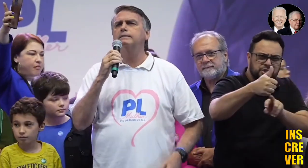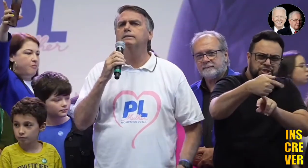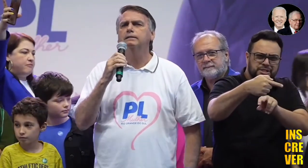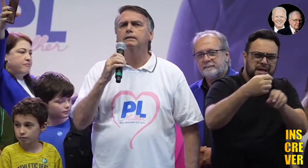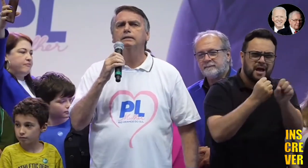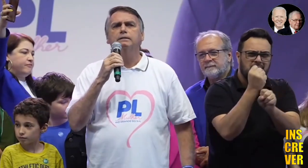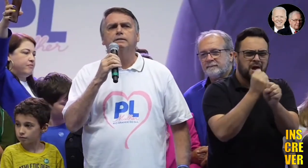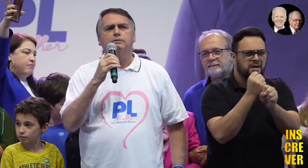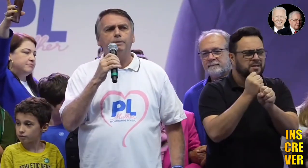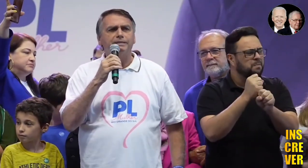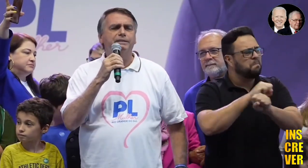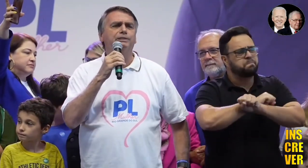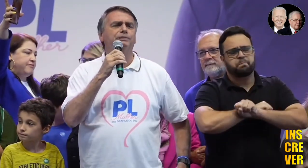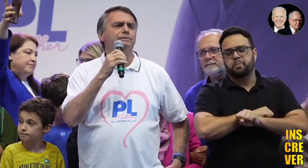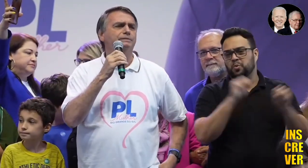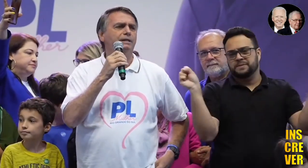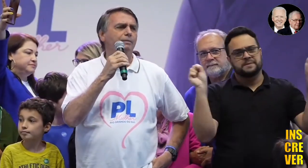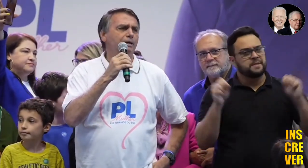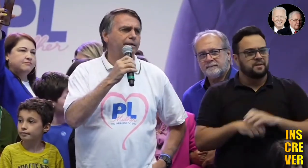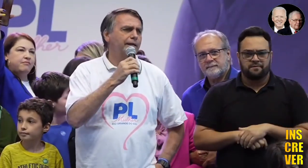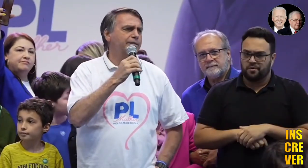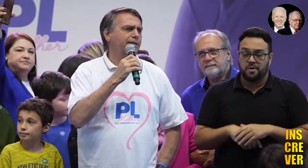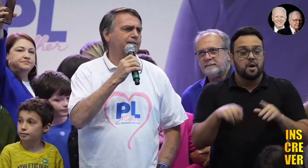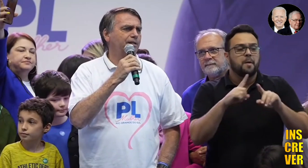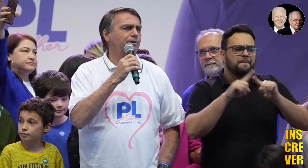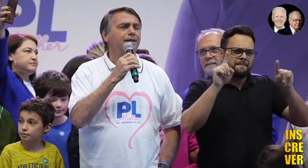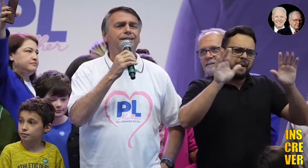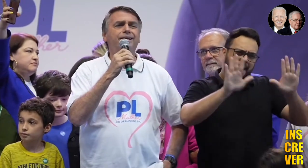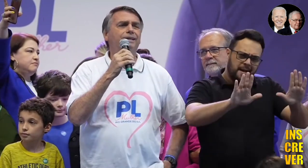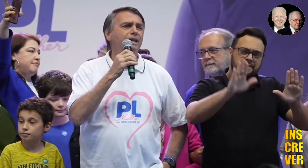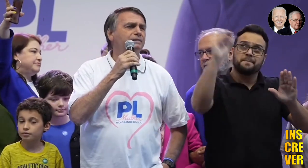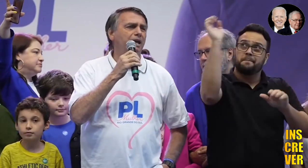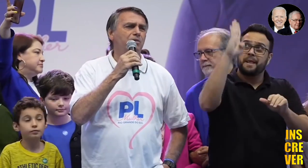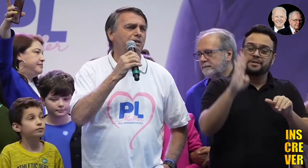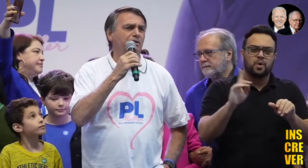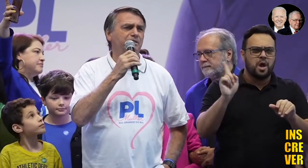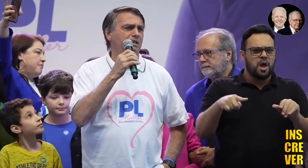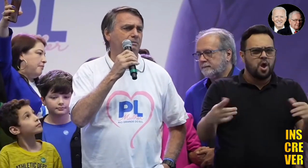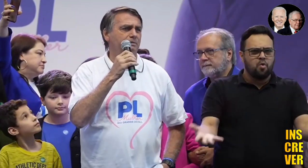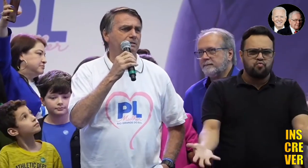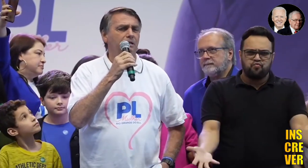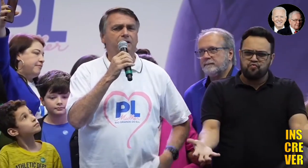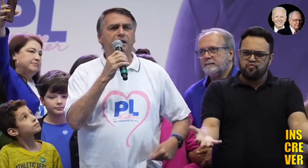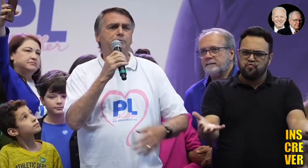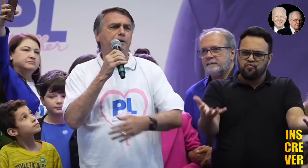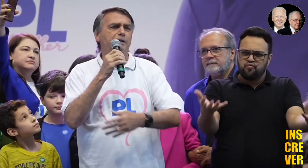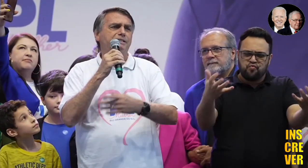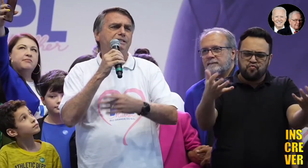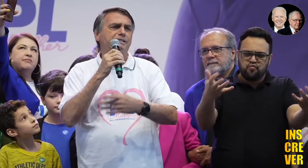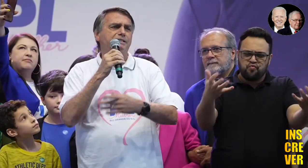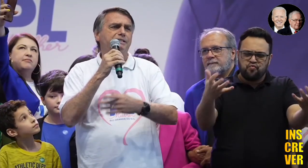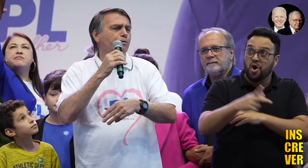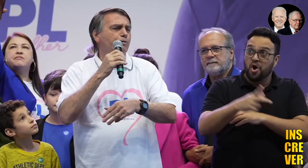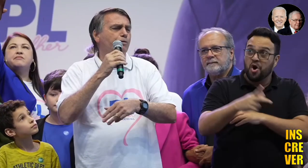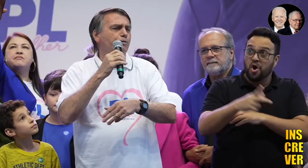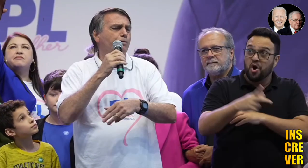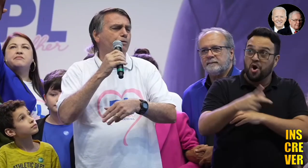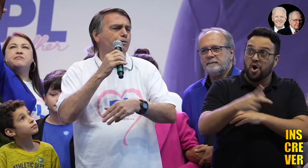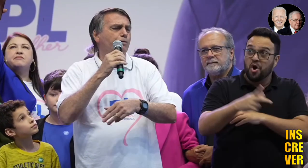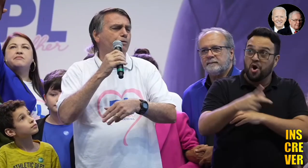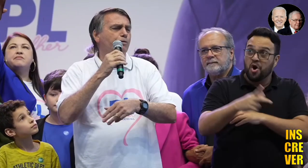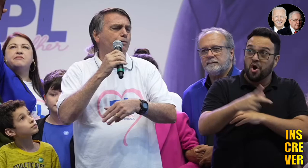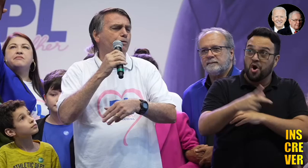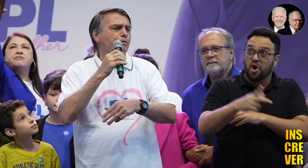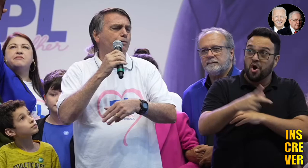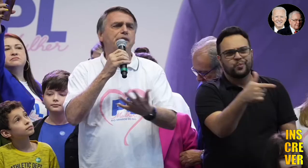Mas o Brasil é uma grande nação. Ninguém tem o que nós temos. Em especial um povo